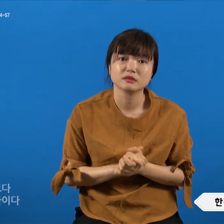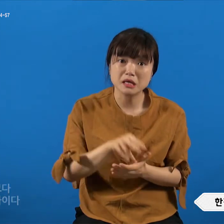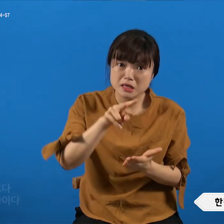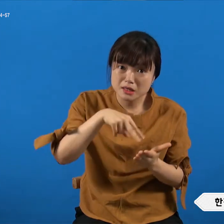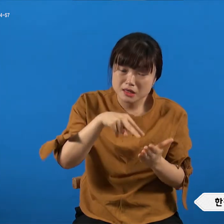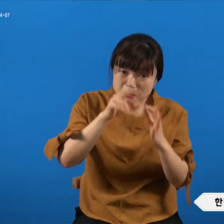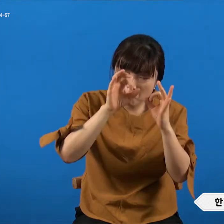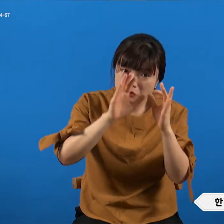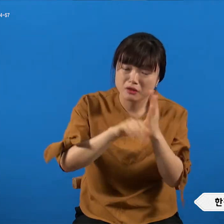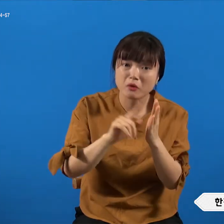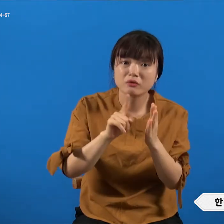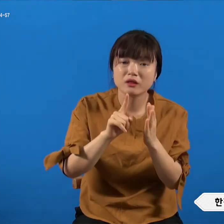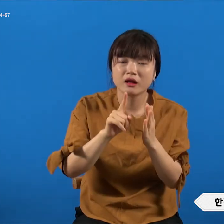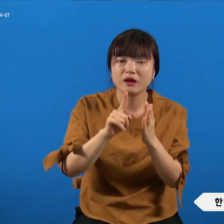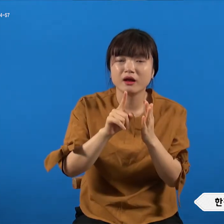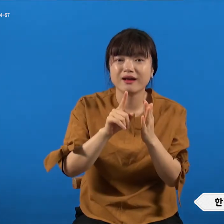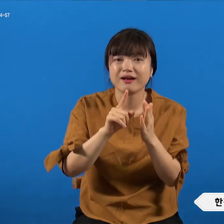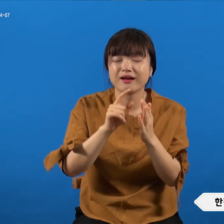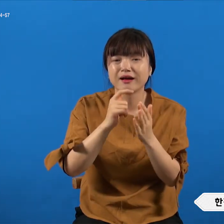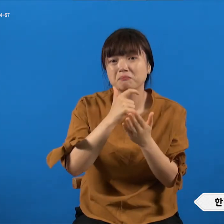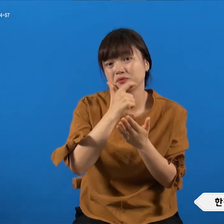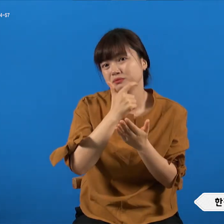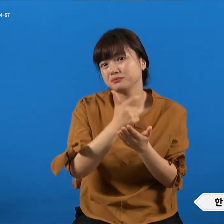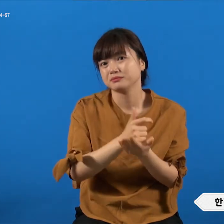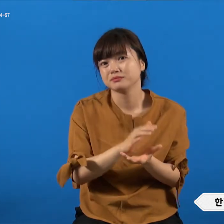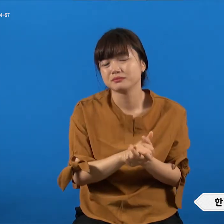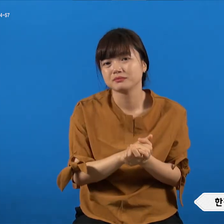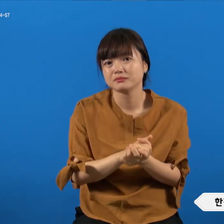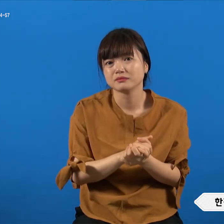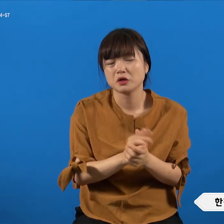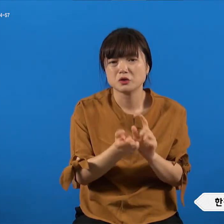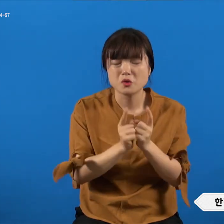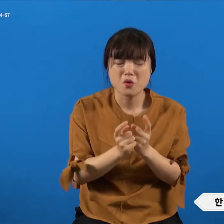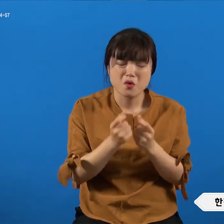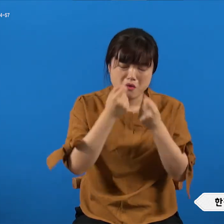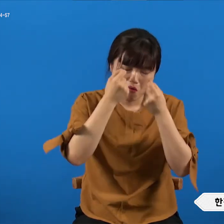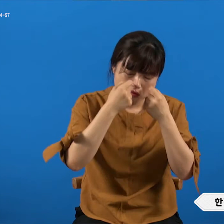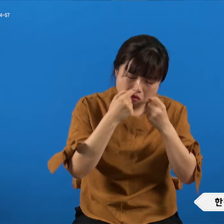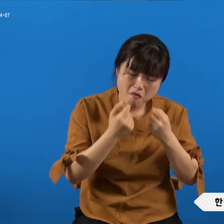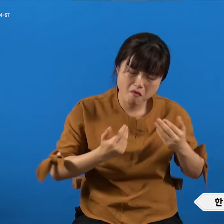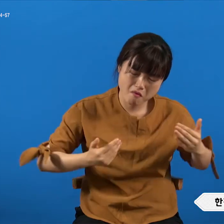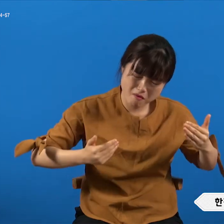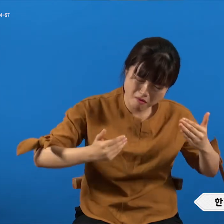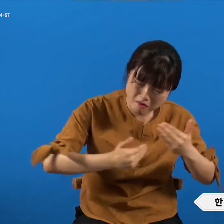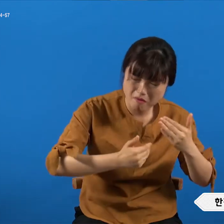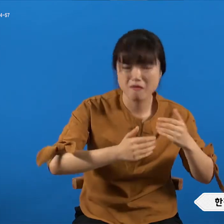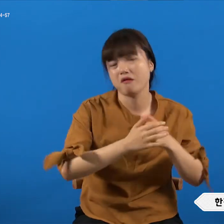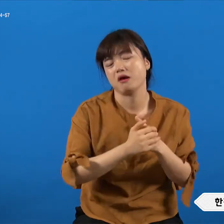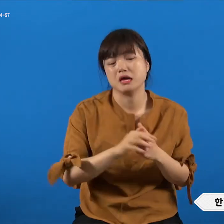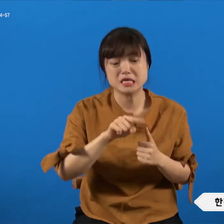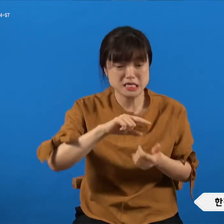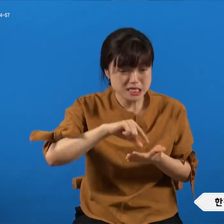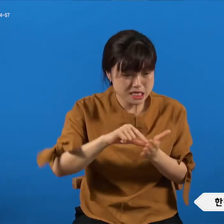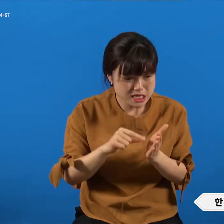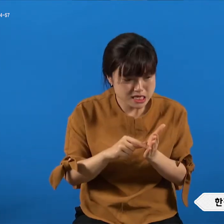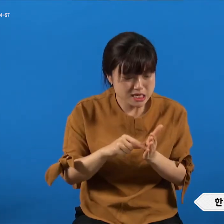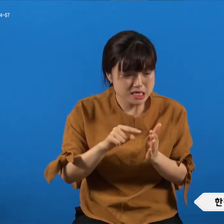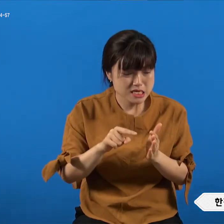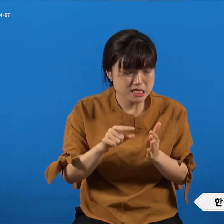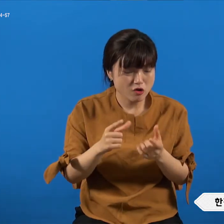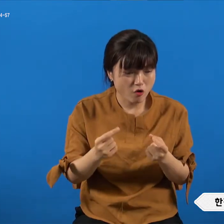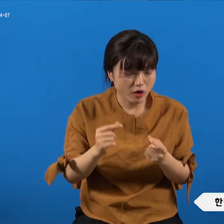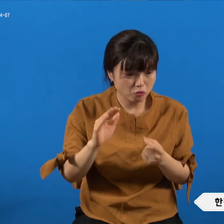읽기만 해도 눈시울이 뜨거워집니다. 서로 부둥켜 안고 이렇게 된 것이 다 하나님